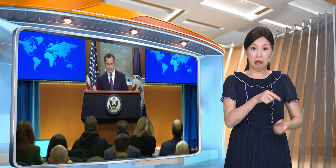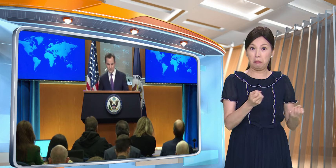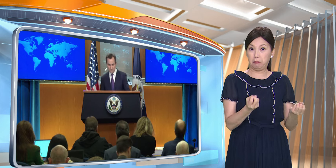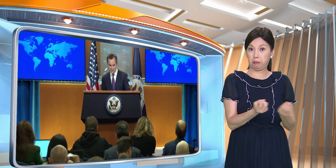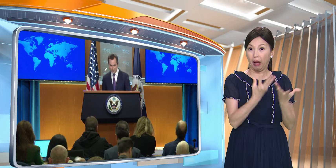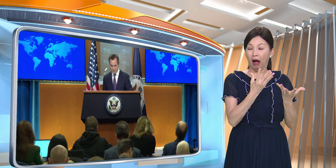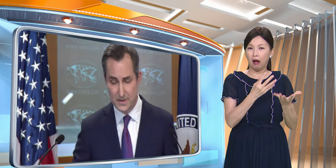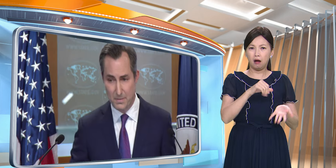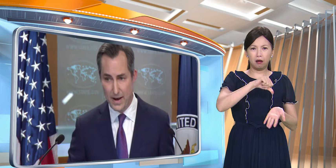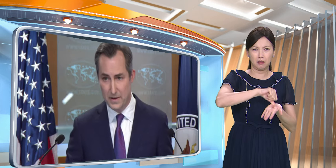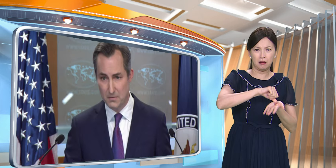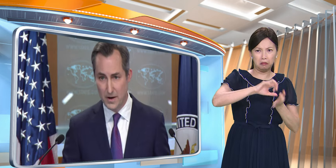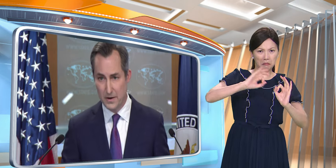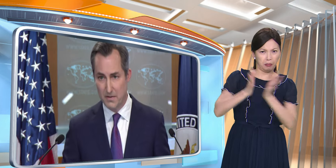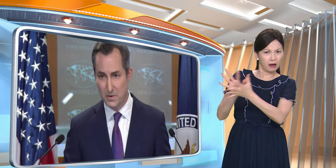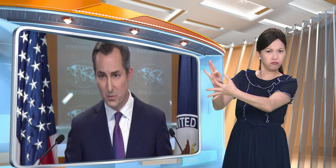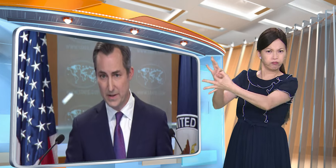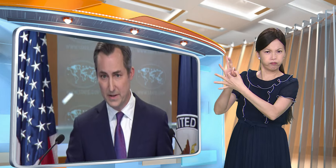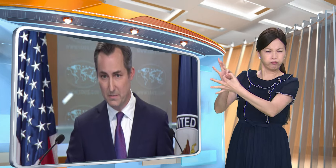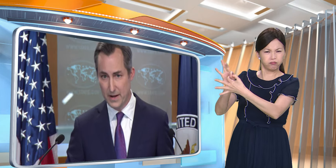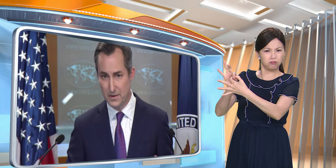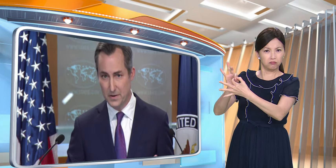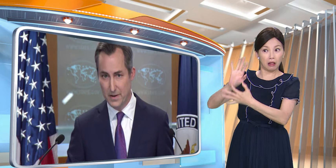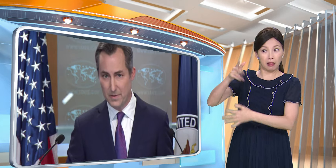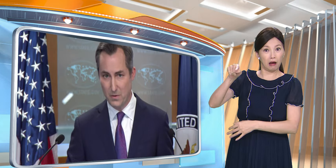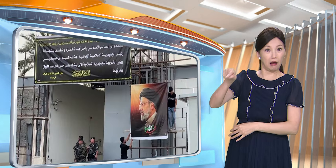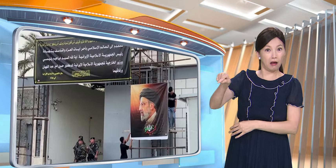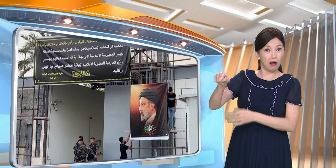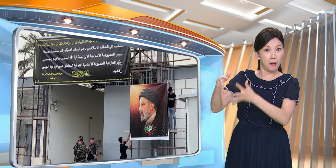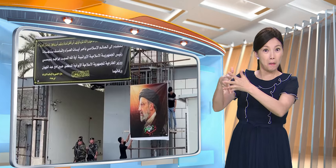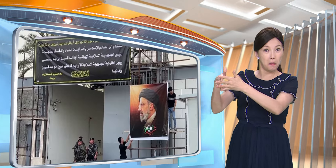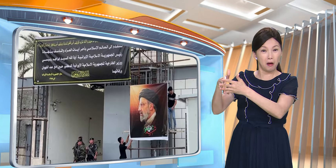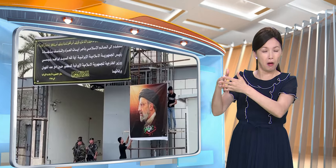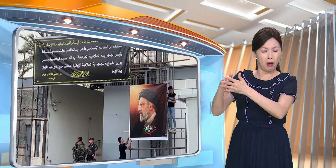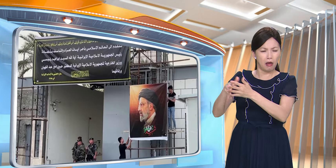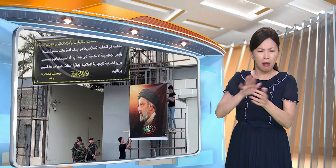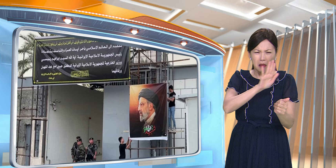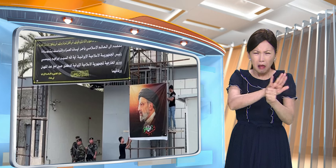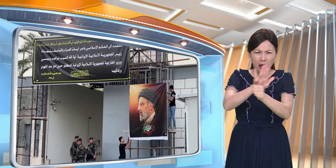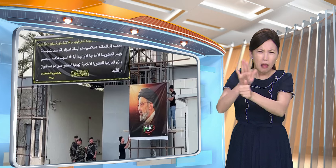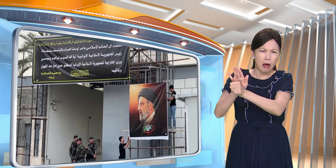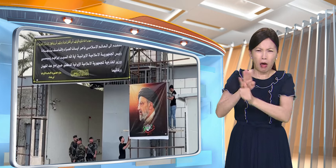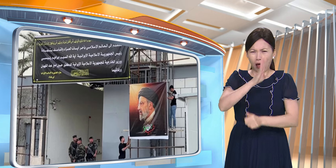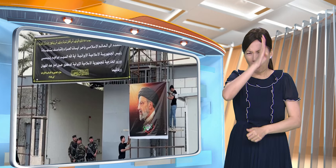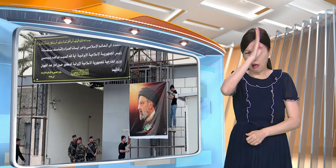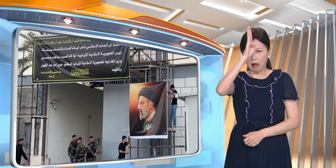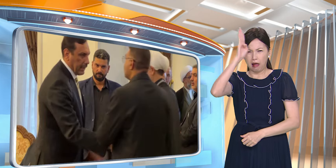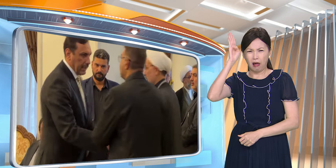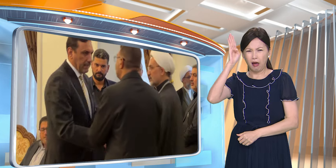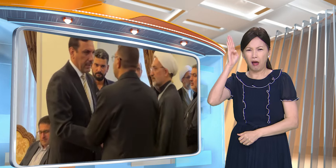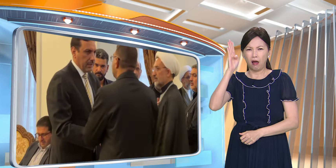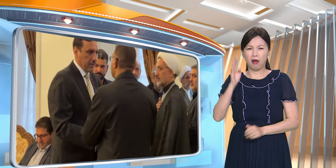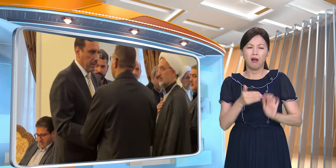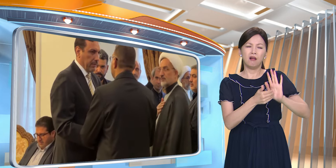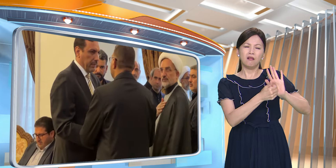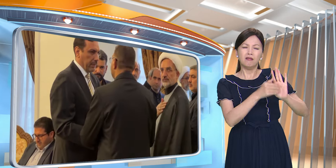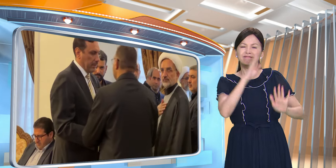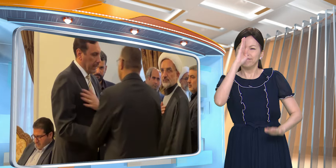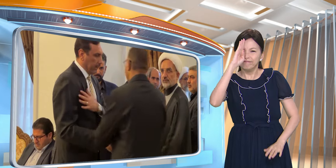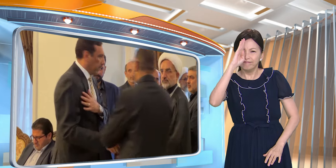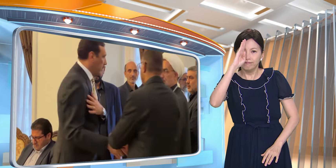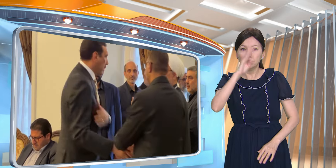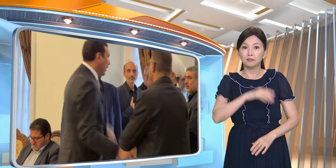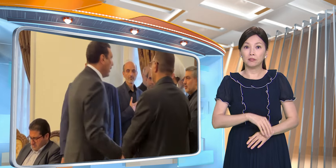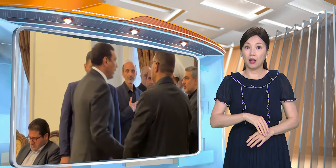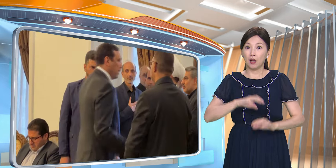故发生第一时间曾联系美国求助，但最后美国以后勤因素拒